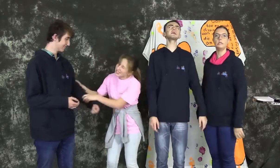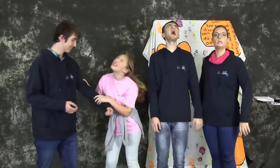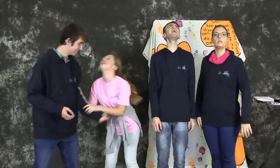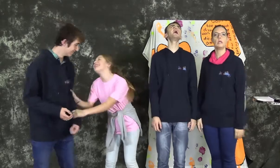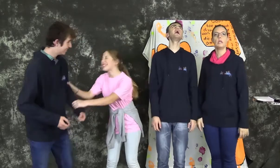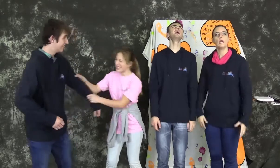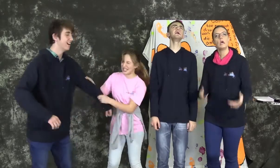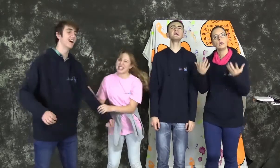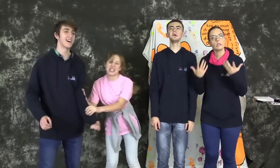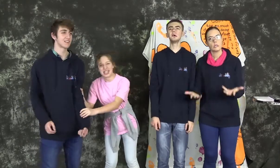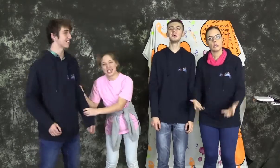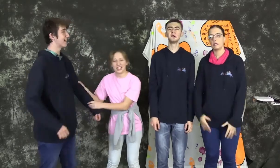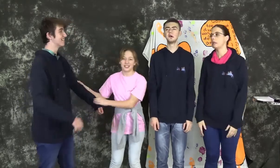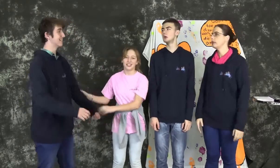die ander?